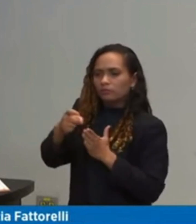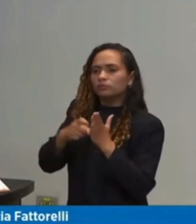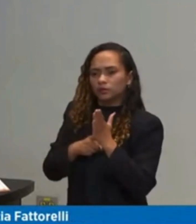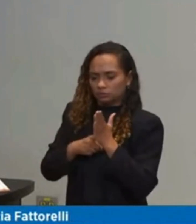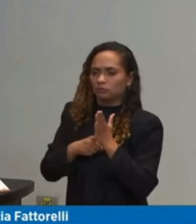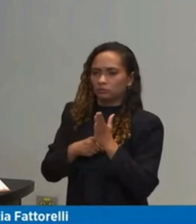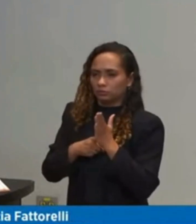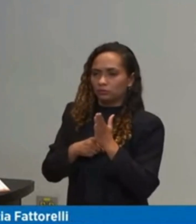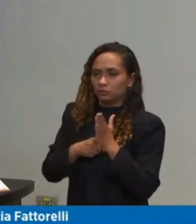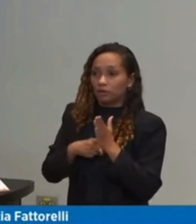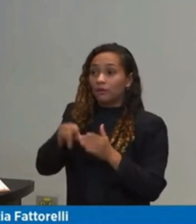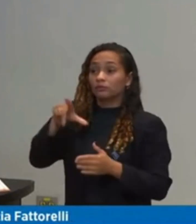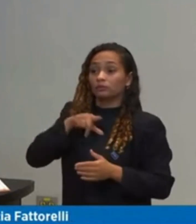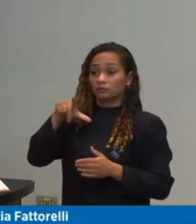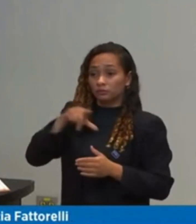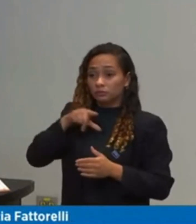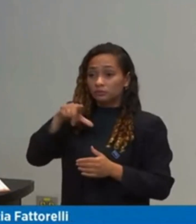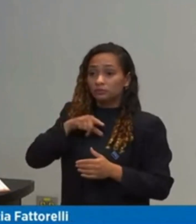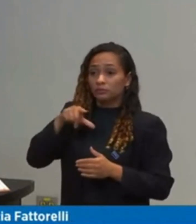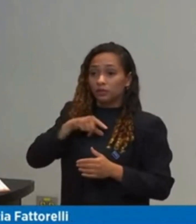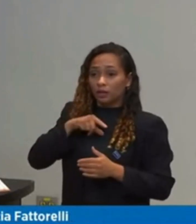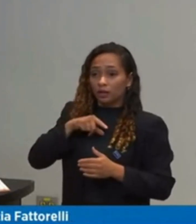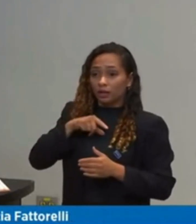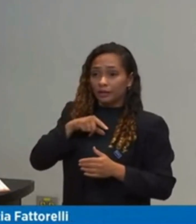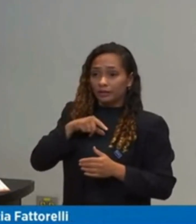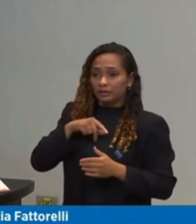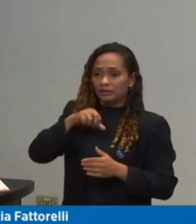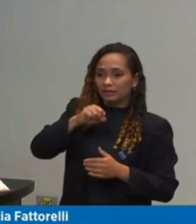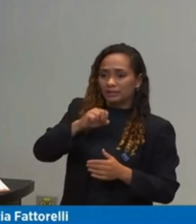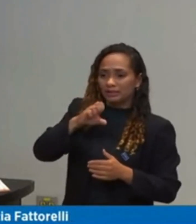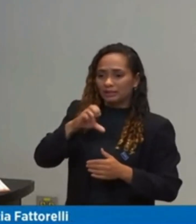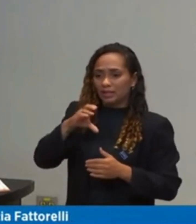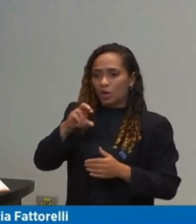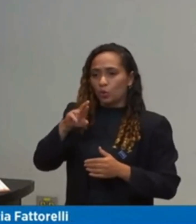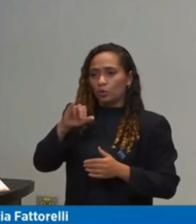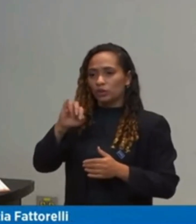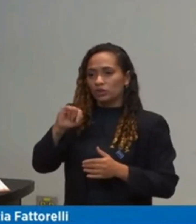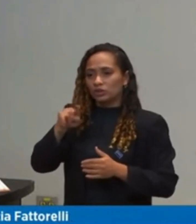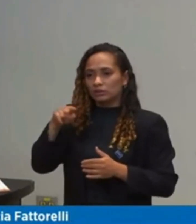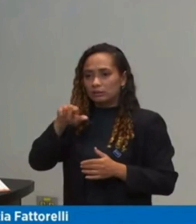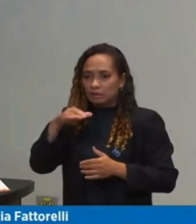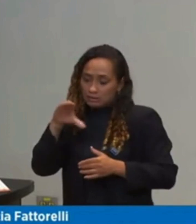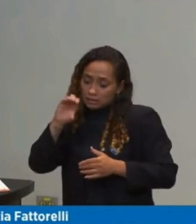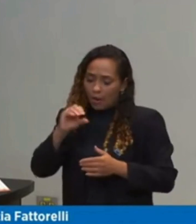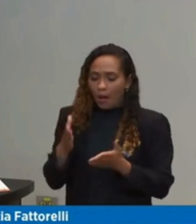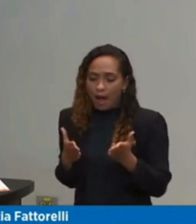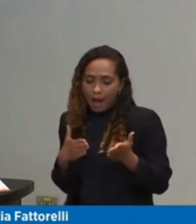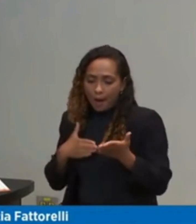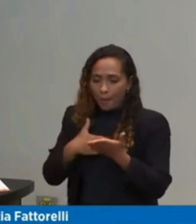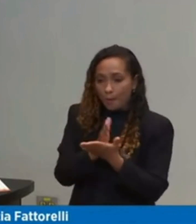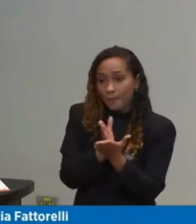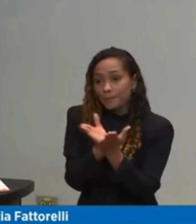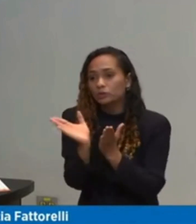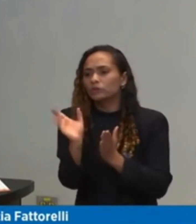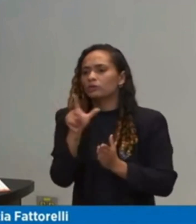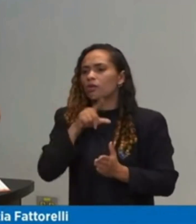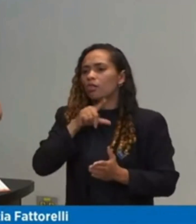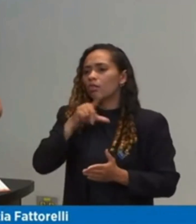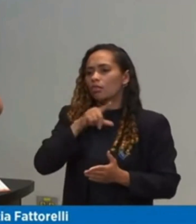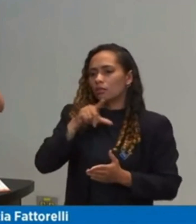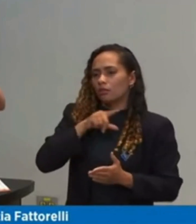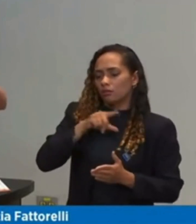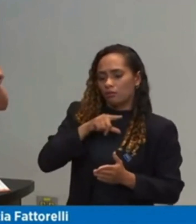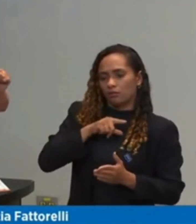o que está acontecendo nesse esquema de securitização é um desvio que acontece